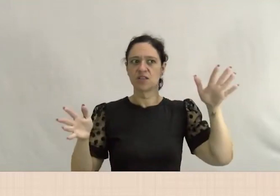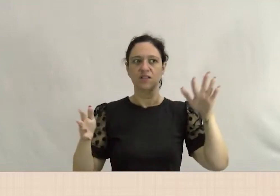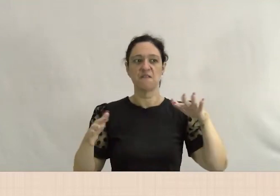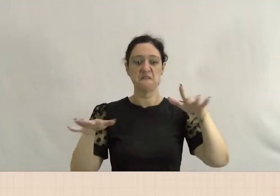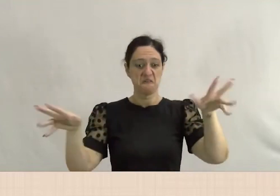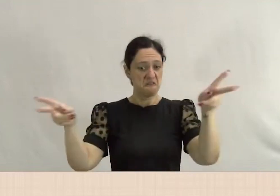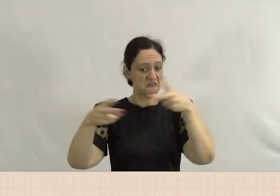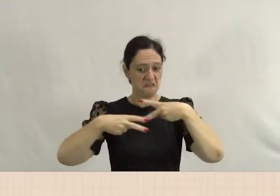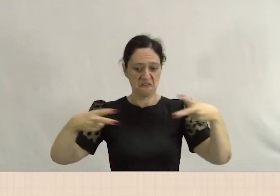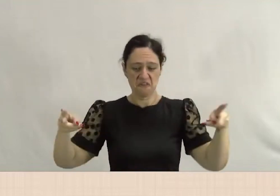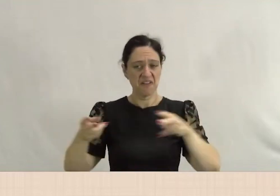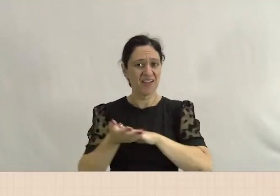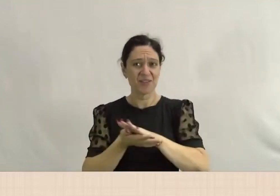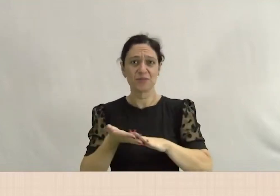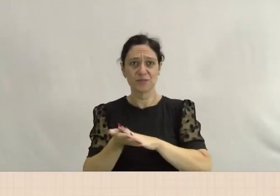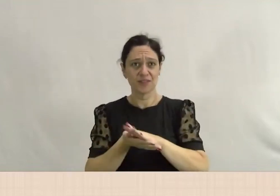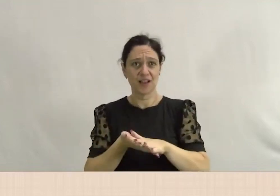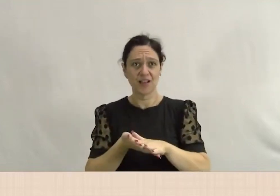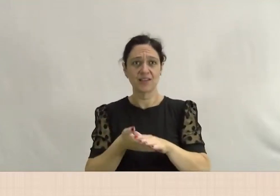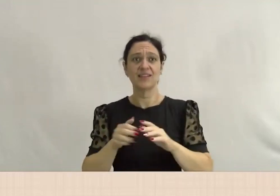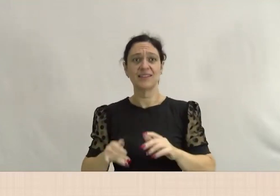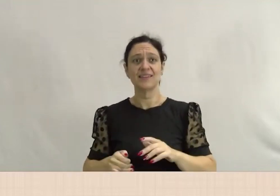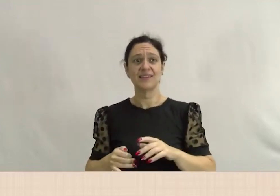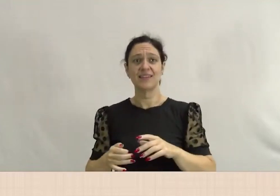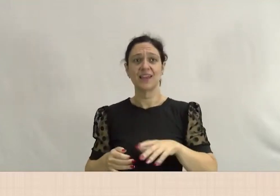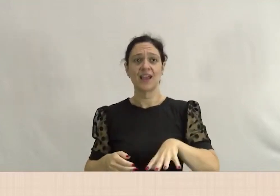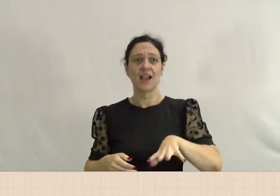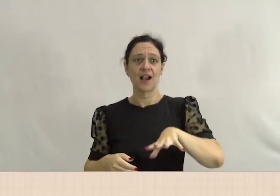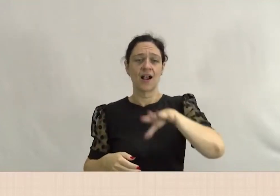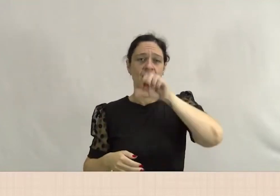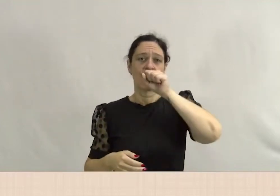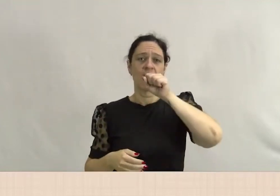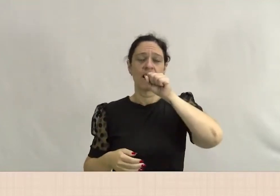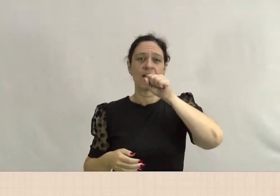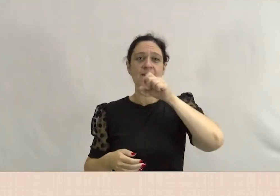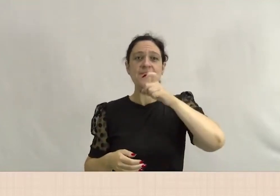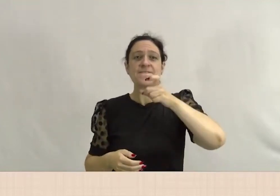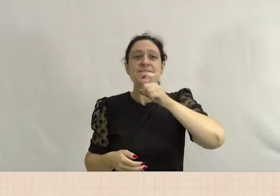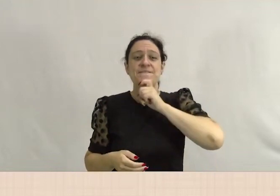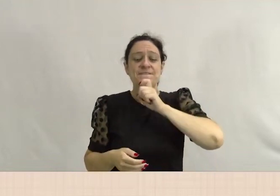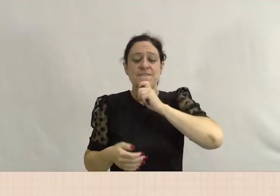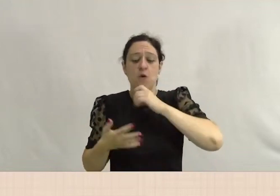Se tudo for o mesmo peso, ar quente, ar frio, tudo no mesmo peso, fica tudo parado.